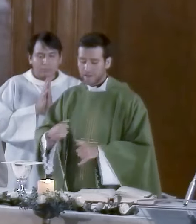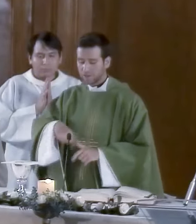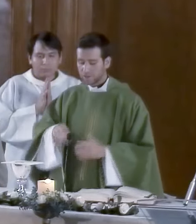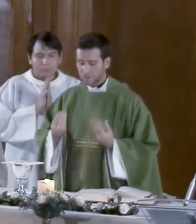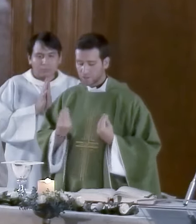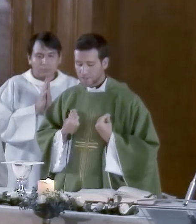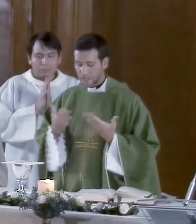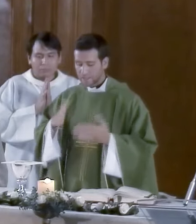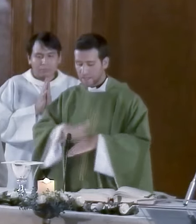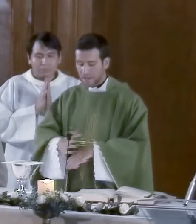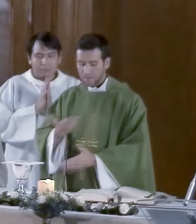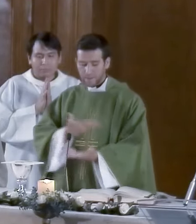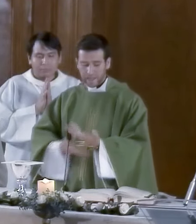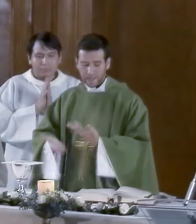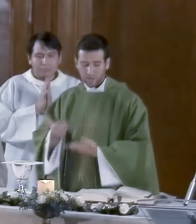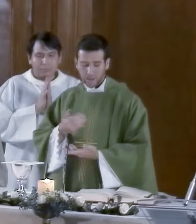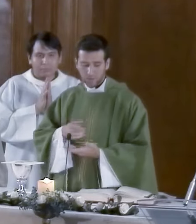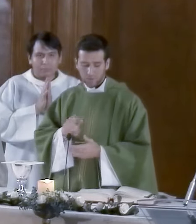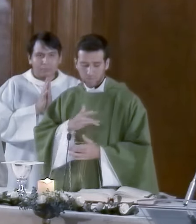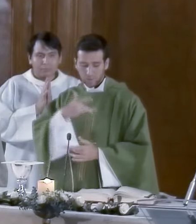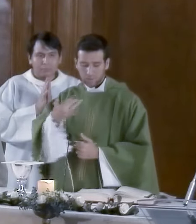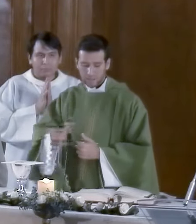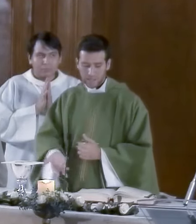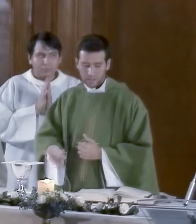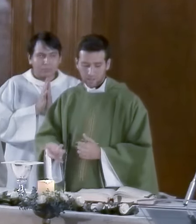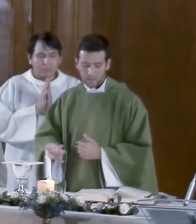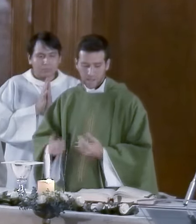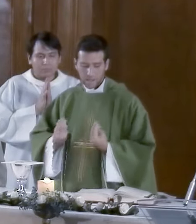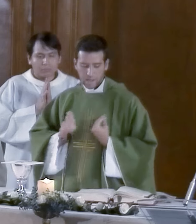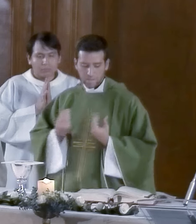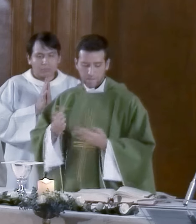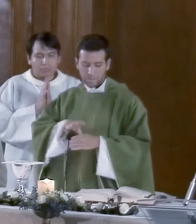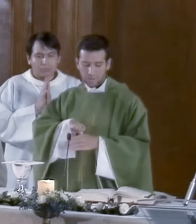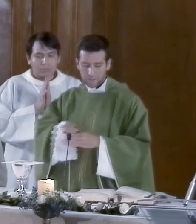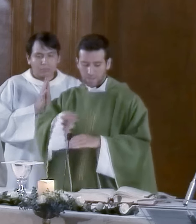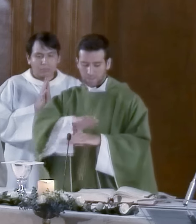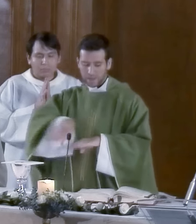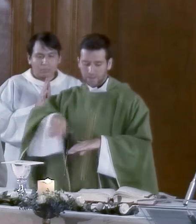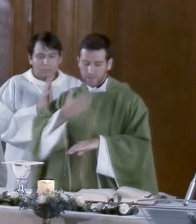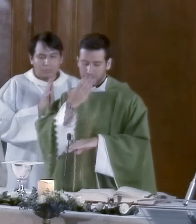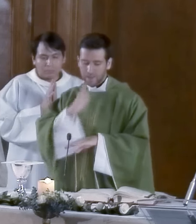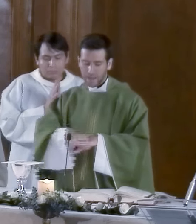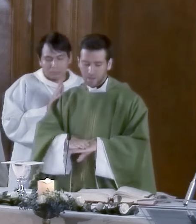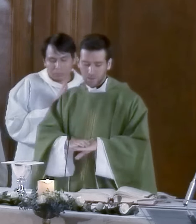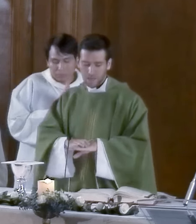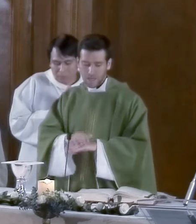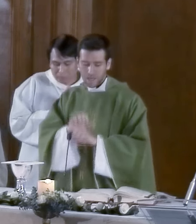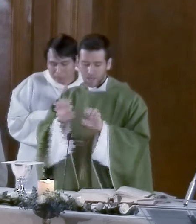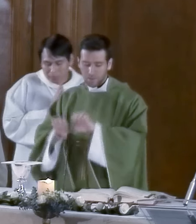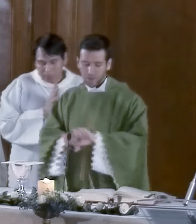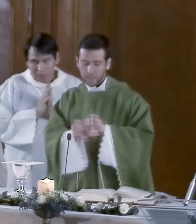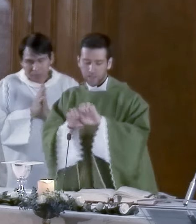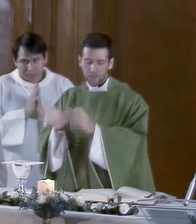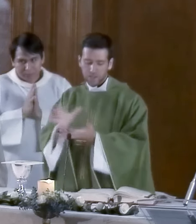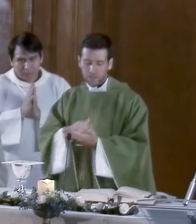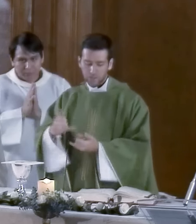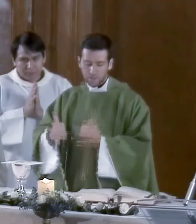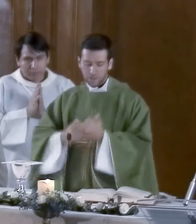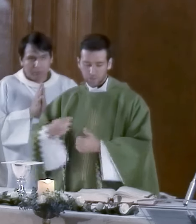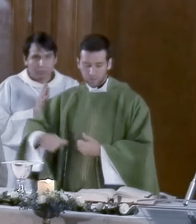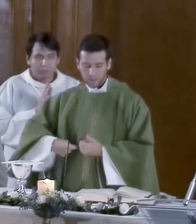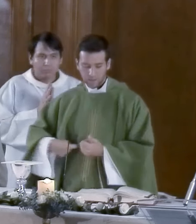la paz en nuestros días, para que, ayudados por tu misericordia, vivamos siempre libres de pecado y protegidos